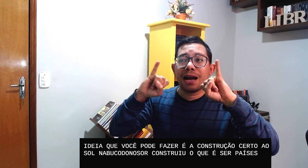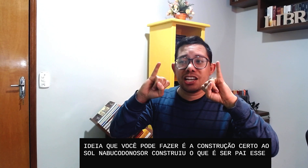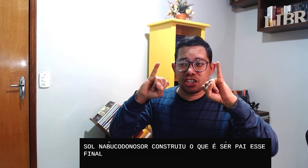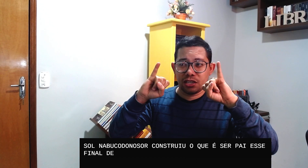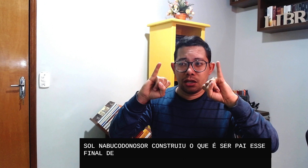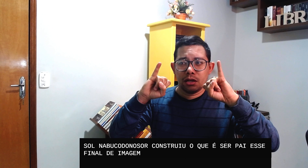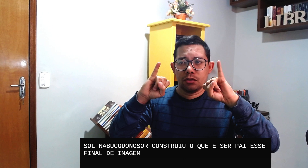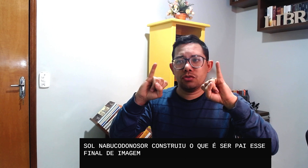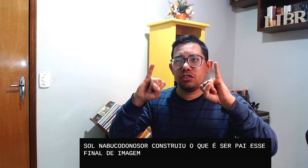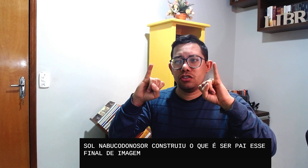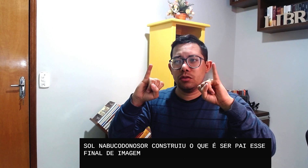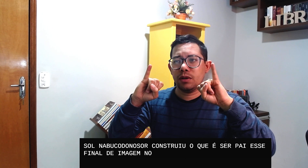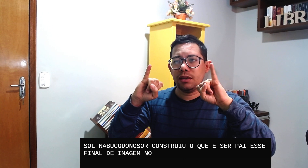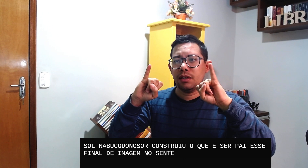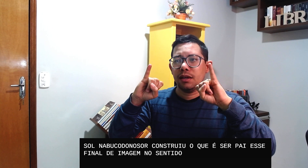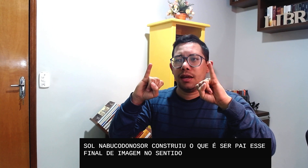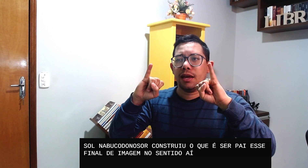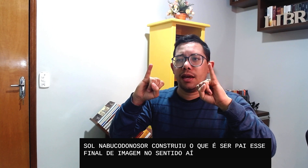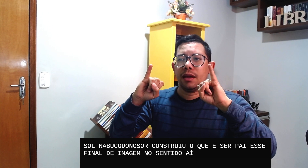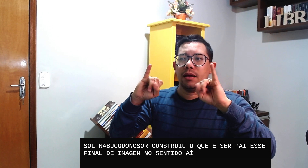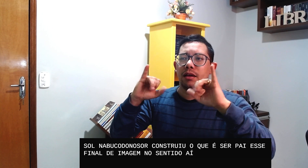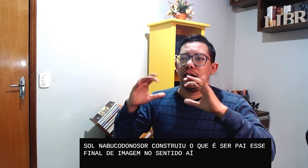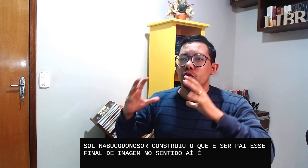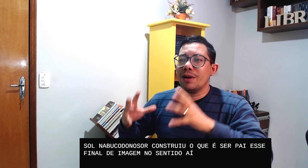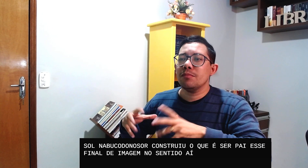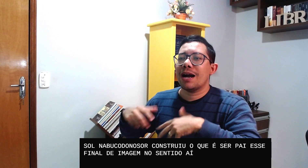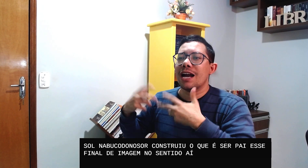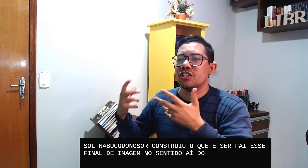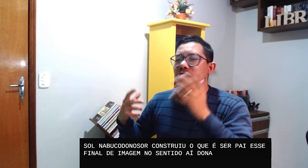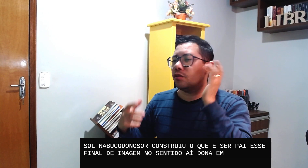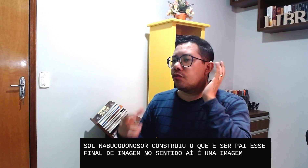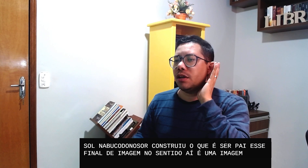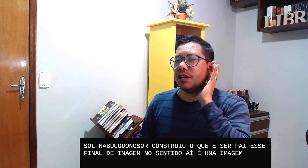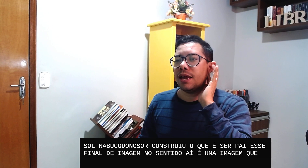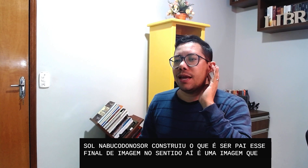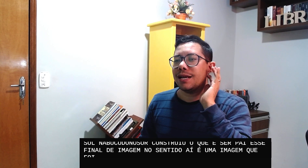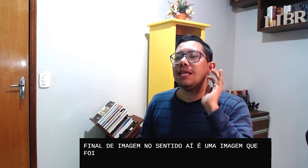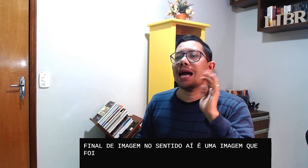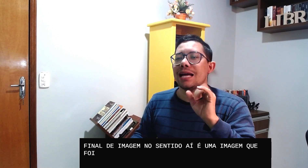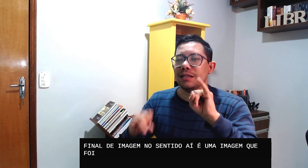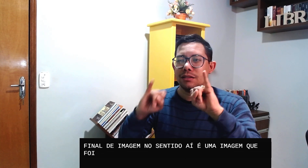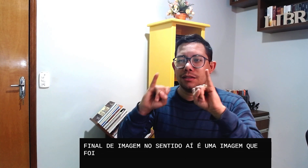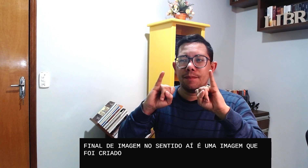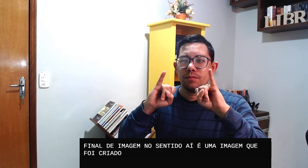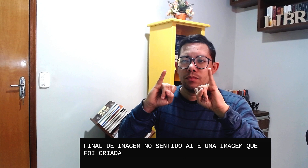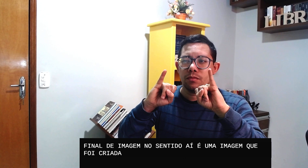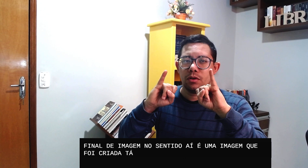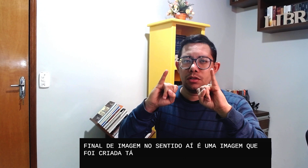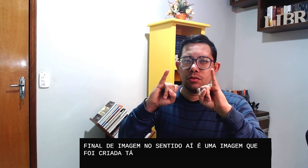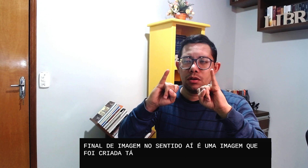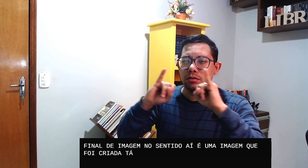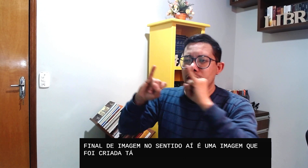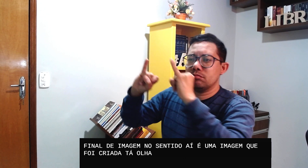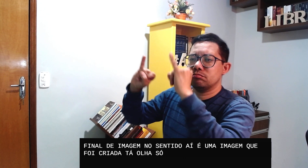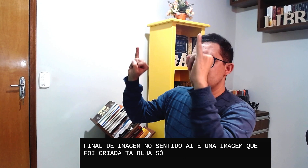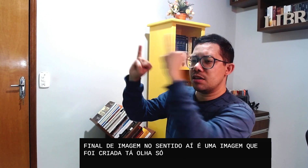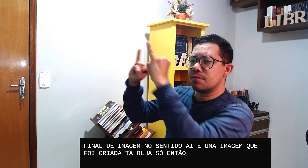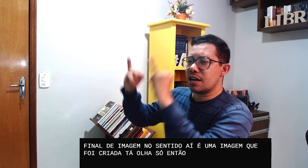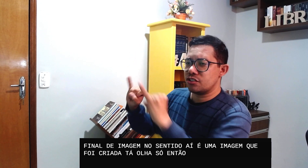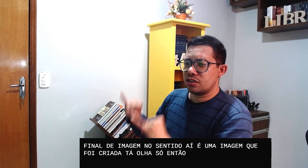imagem, no sentido aí, de uma imagem que foi criada, tá? Olha só, então, imagem.